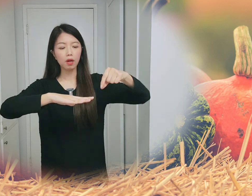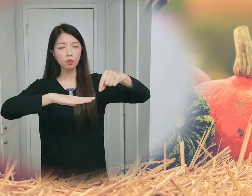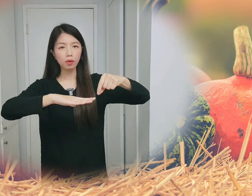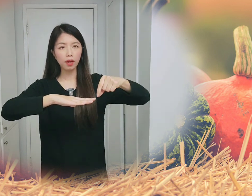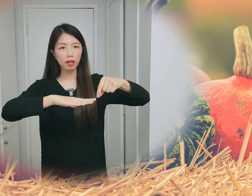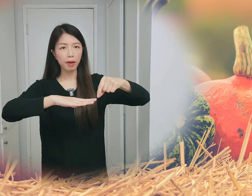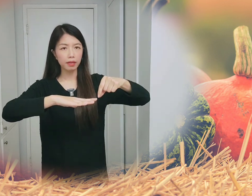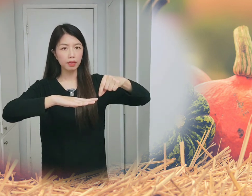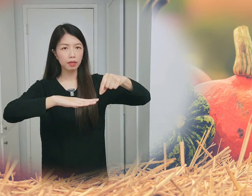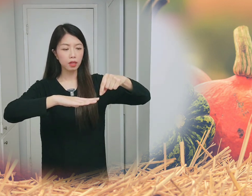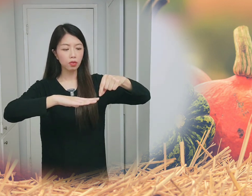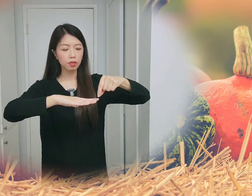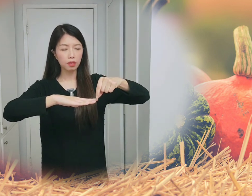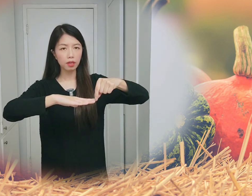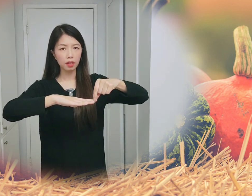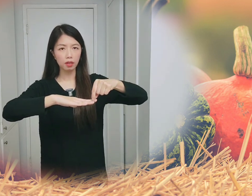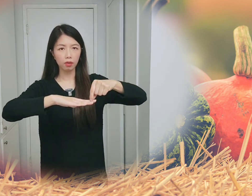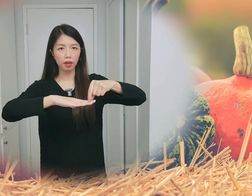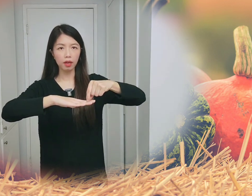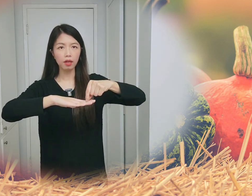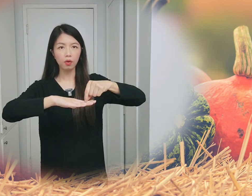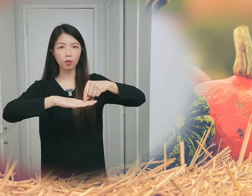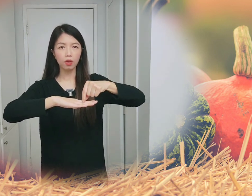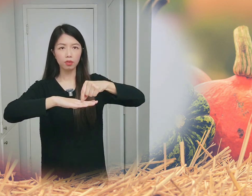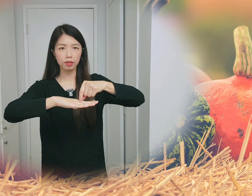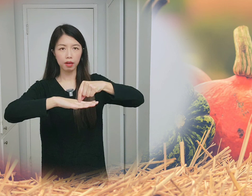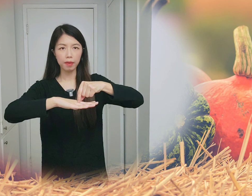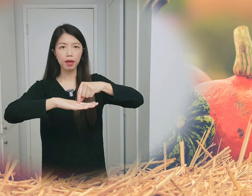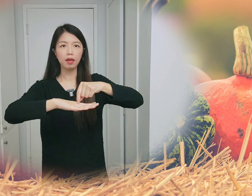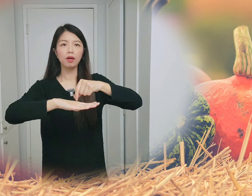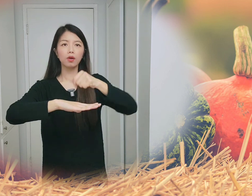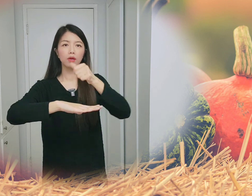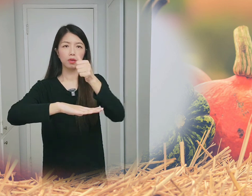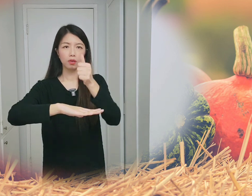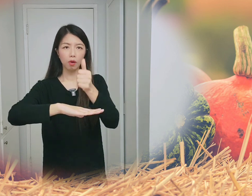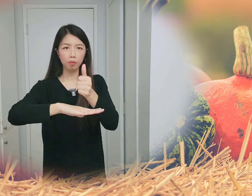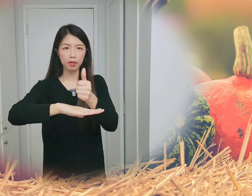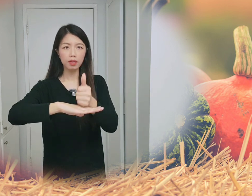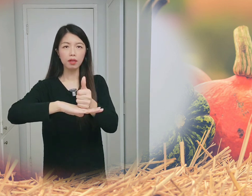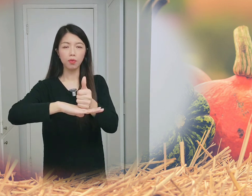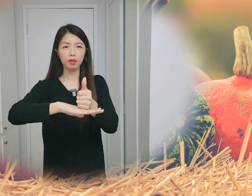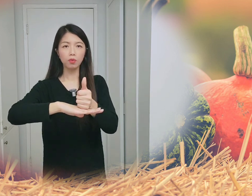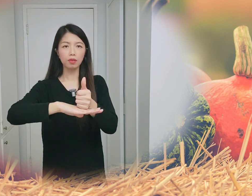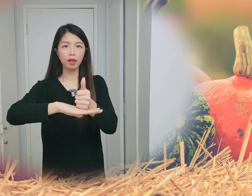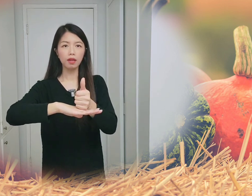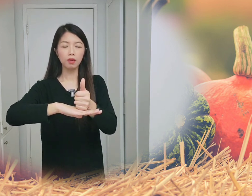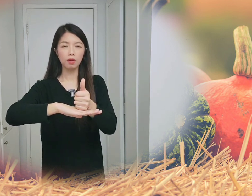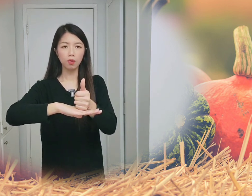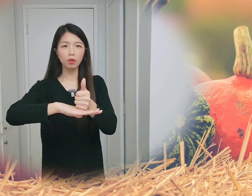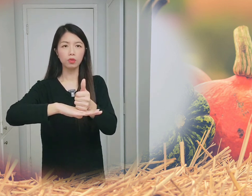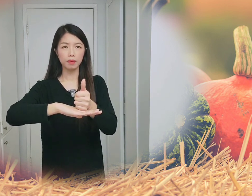이용해서 손가락에 반지를 끼우듯이 이렇게 올려주신 다음에 엄지를 왼손